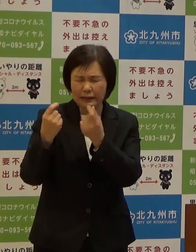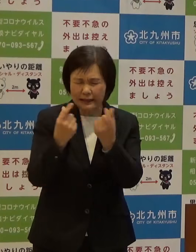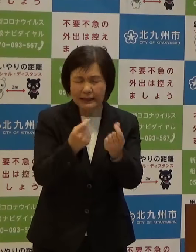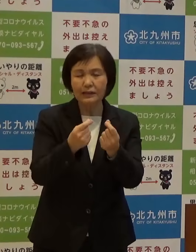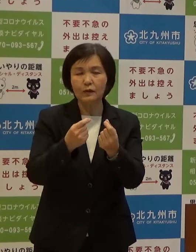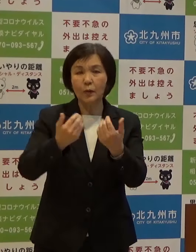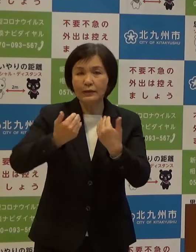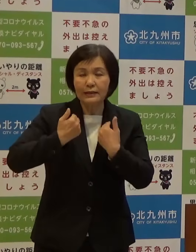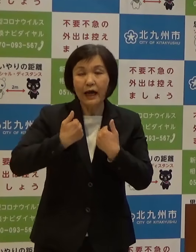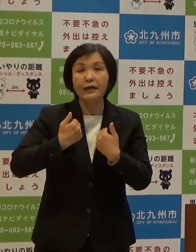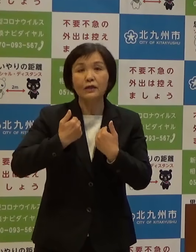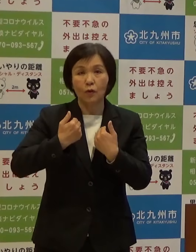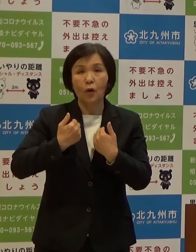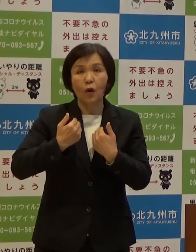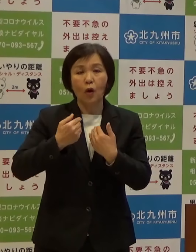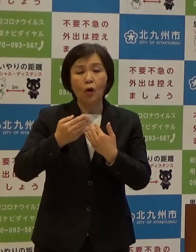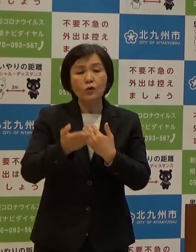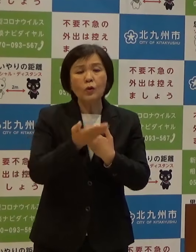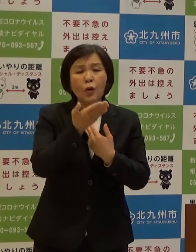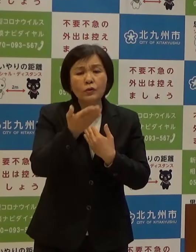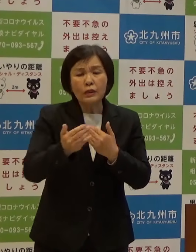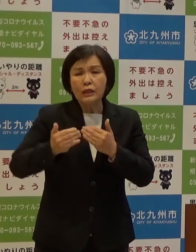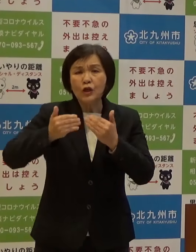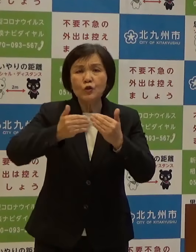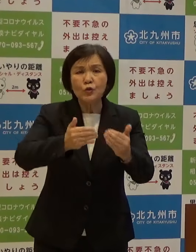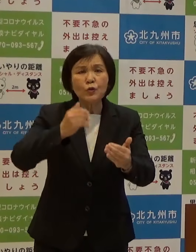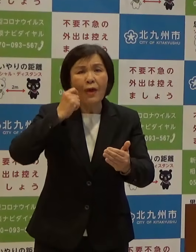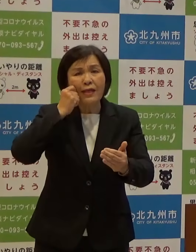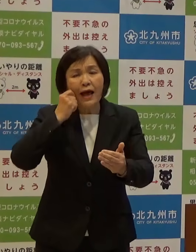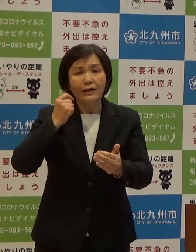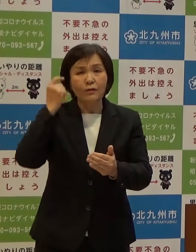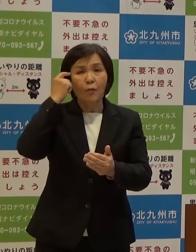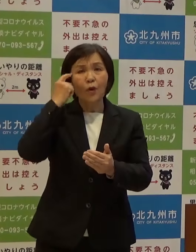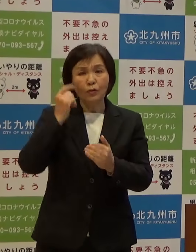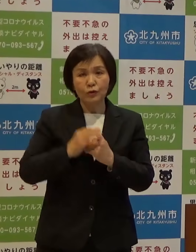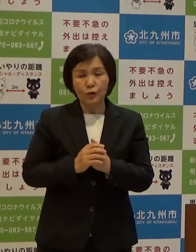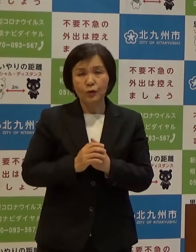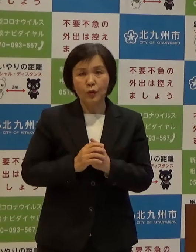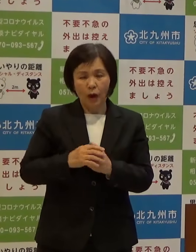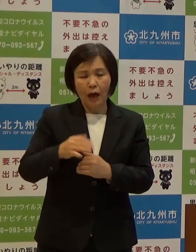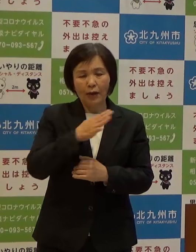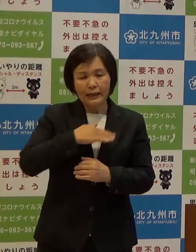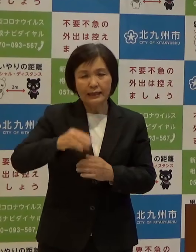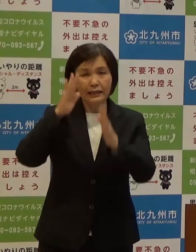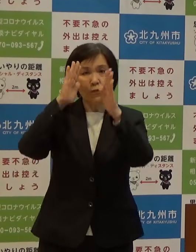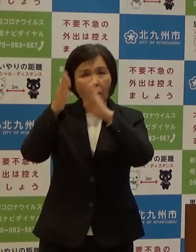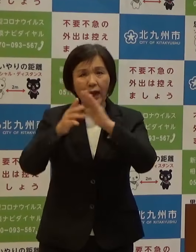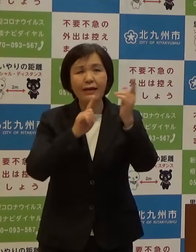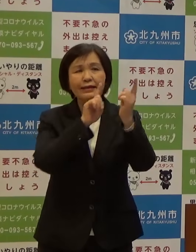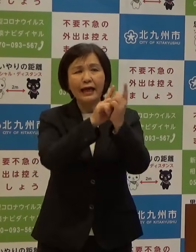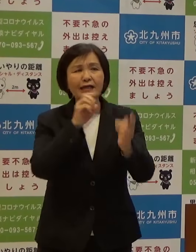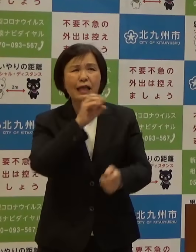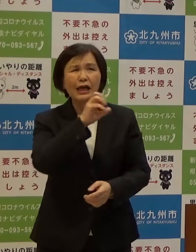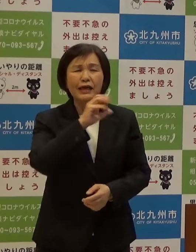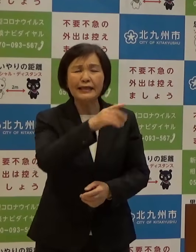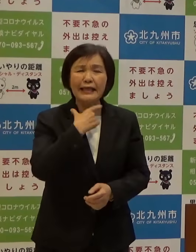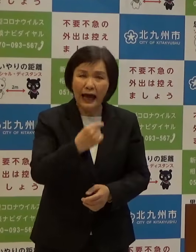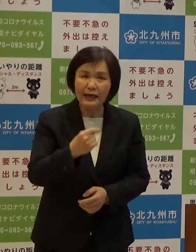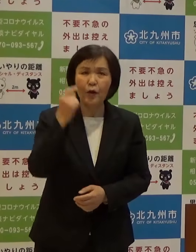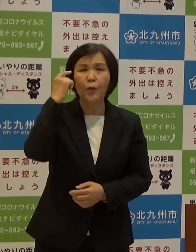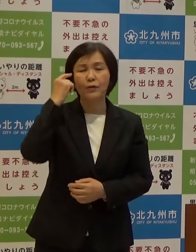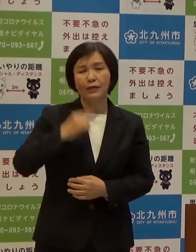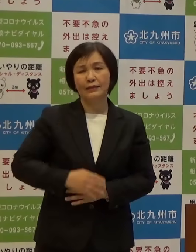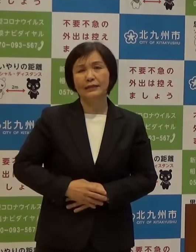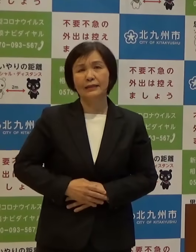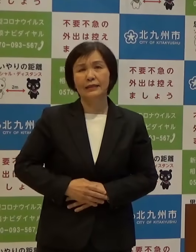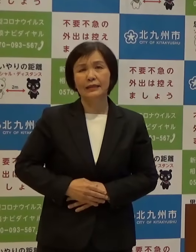りですね、次に進めないんではないかということは、県や国にも我々は強く言っていかなければいけないと思っております。それ